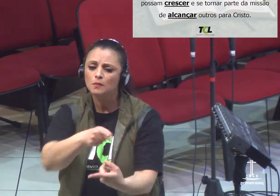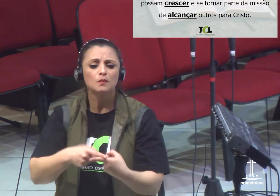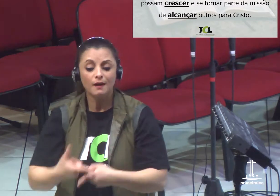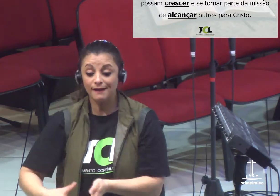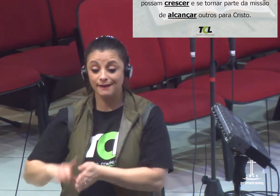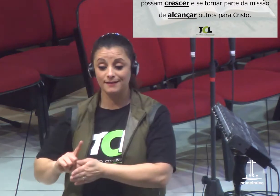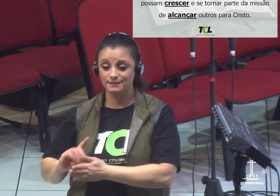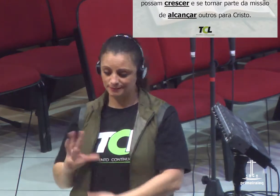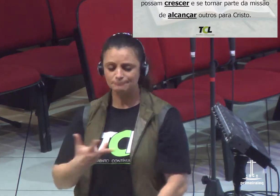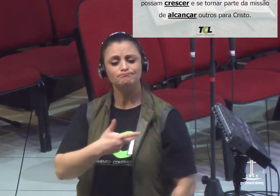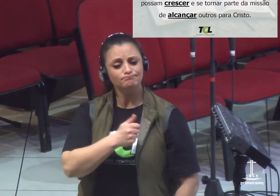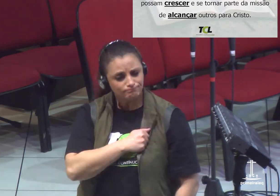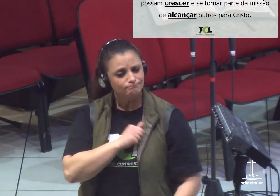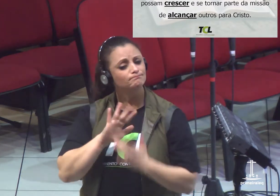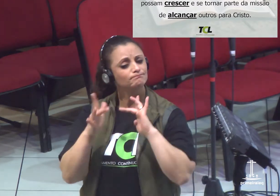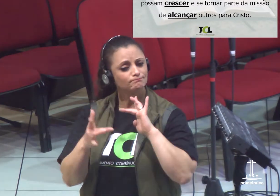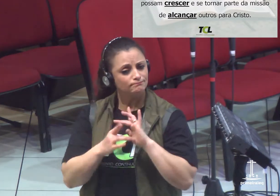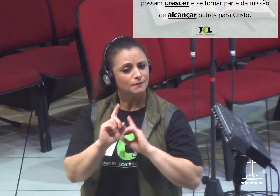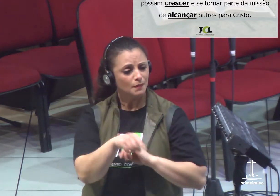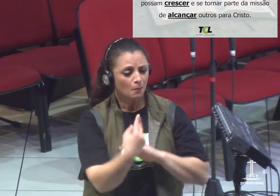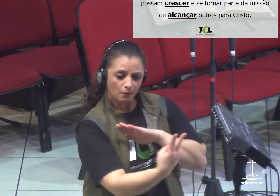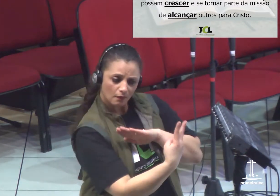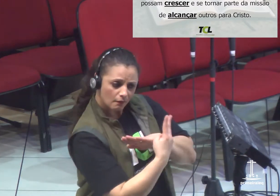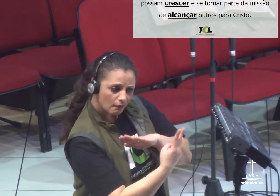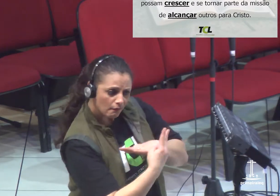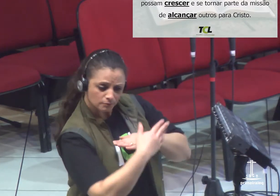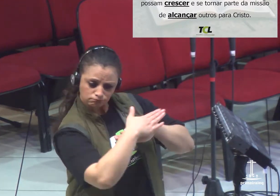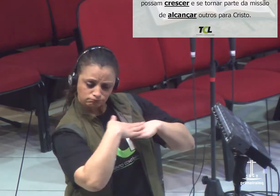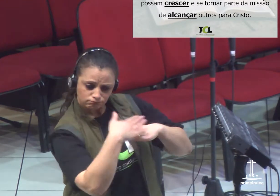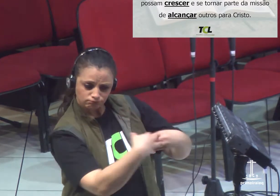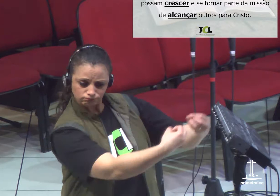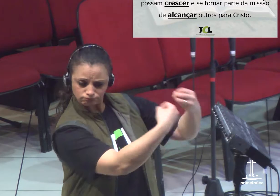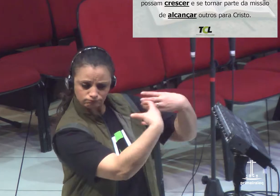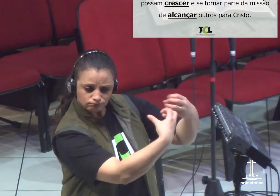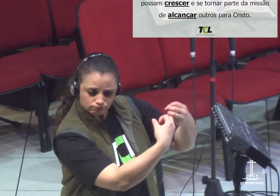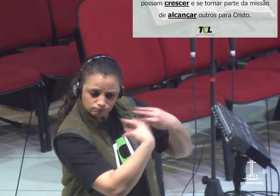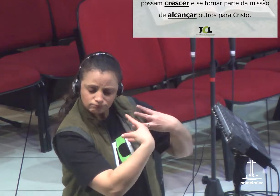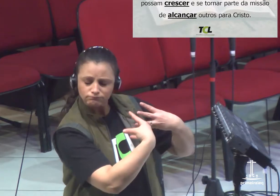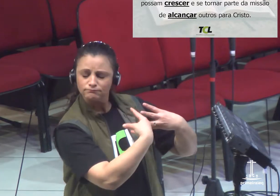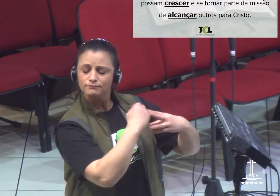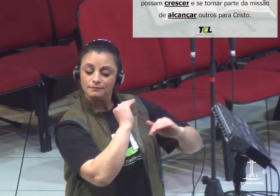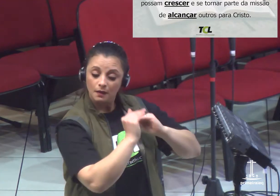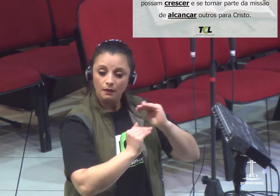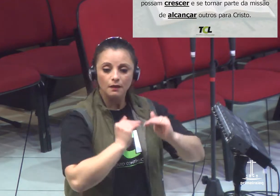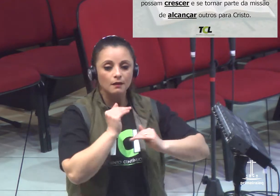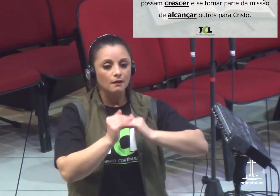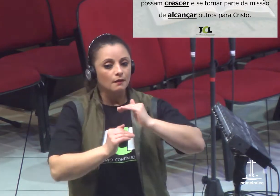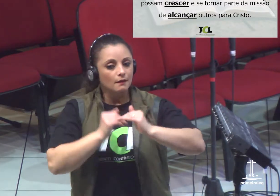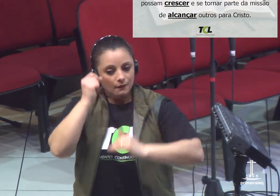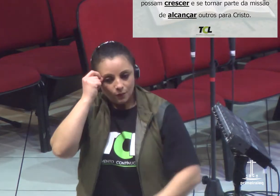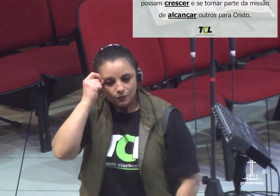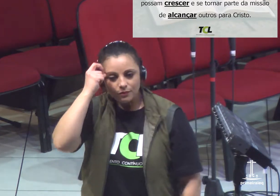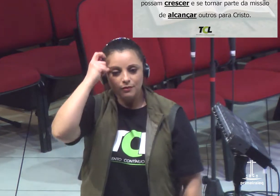alcançado por Cristo, ele recebe atenção, recebe alimento, como alguém disse aqui, e ele então